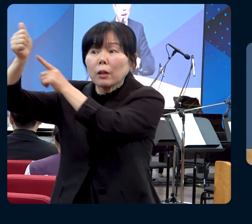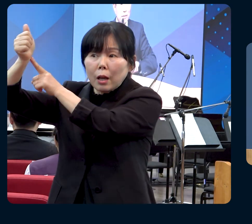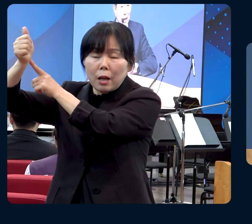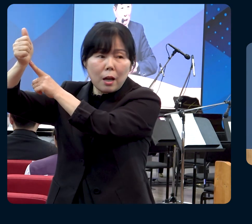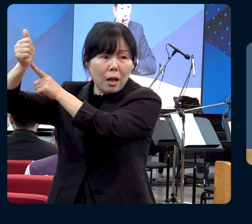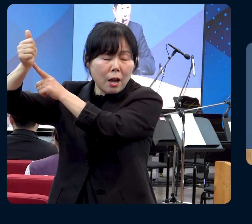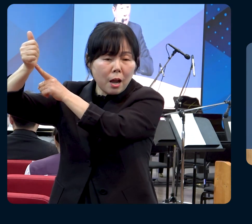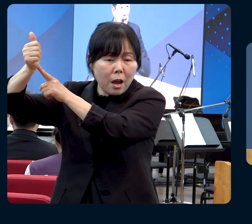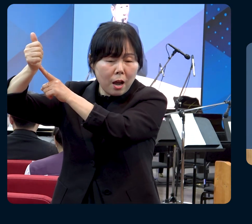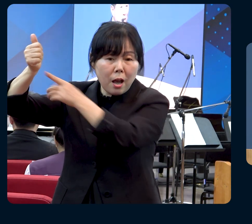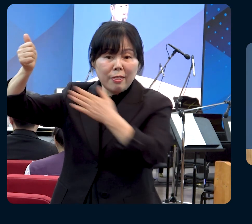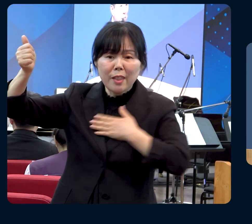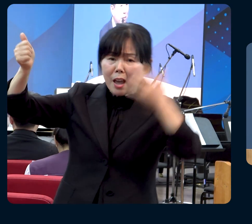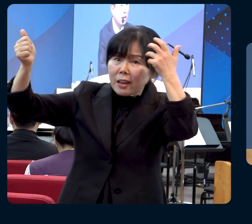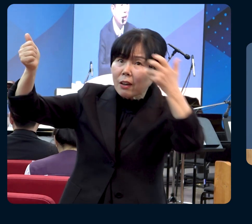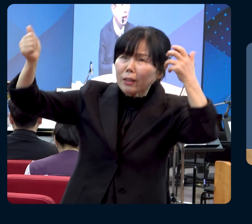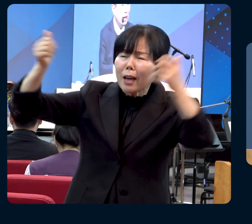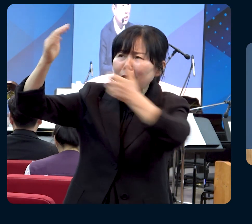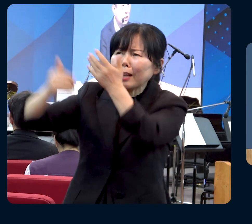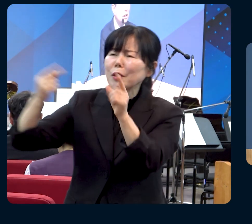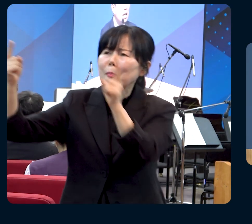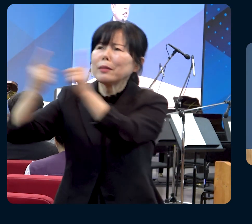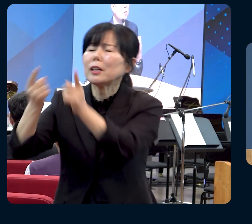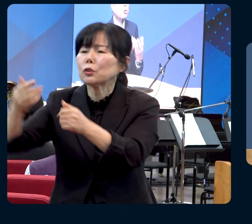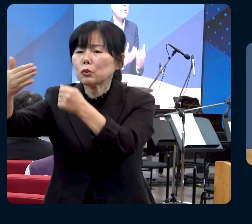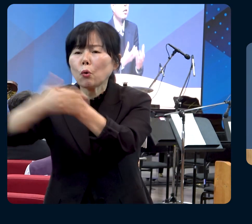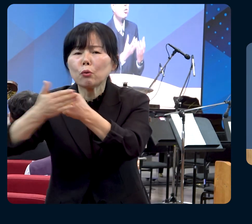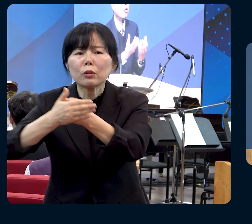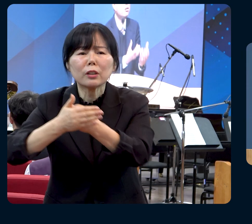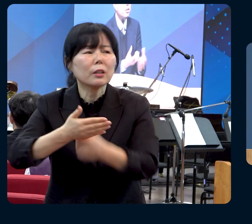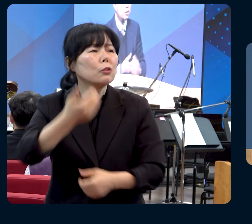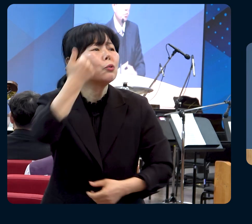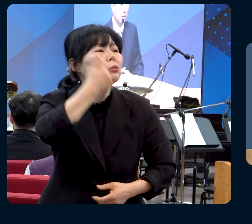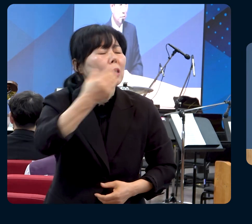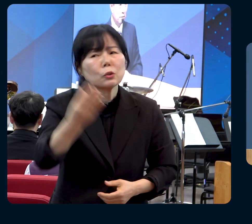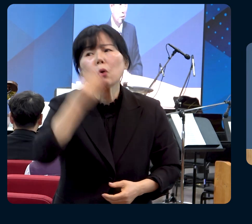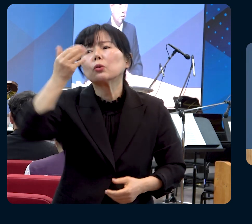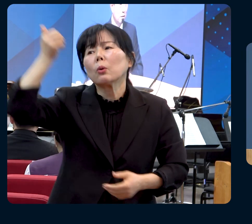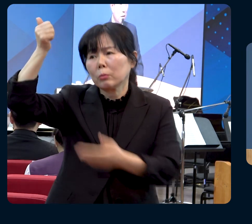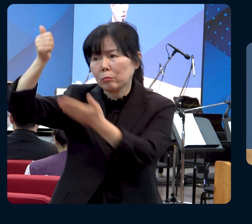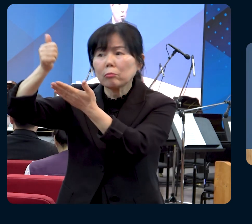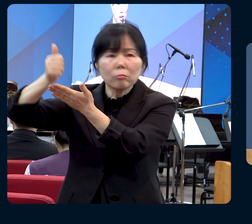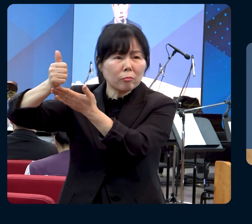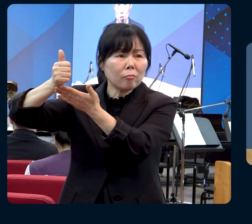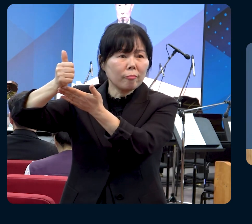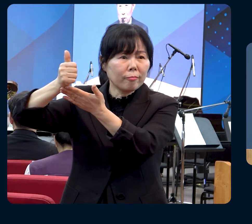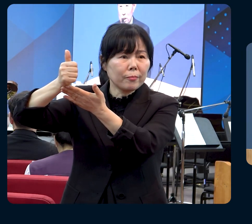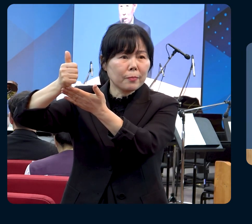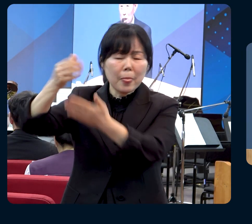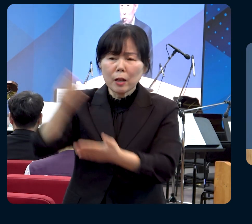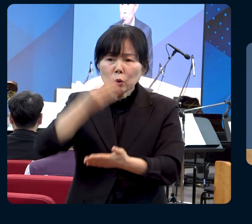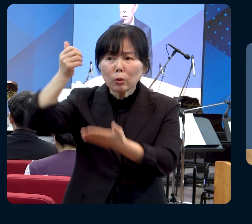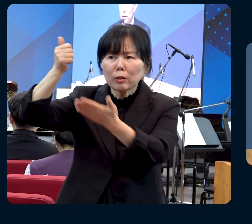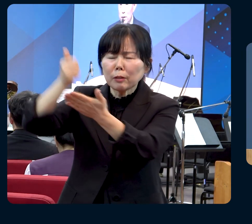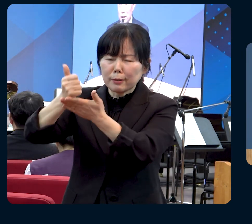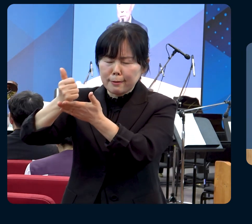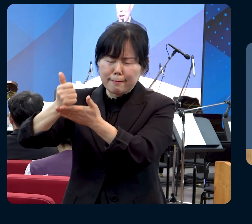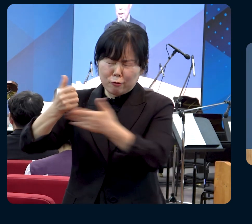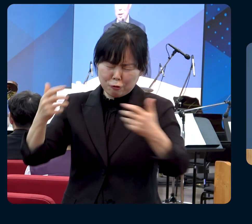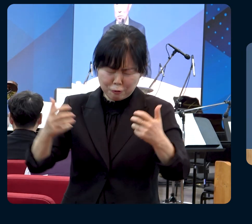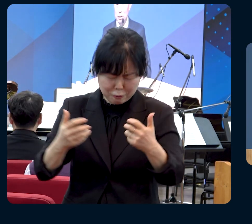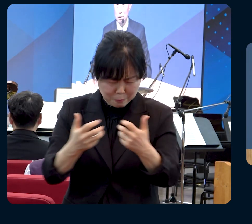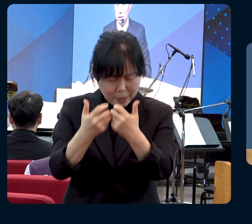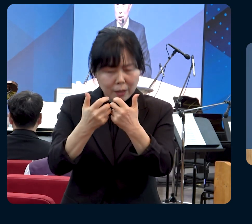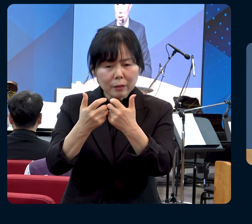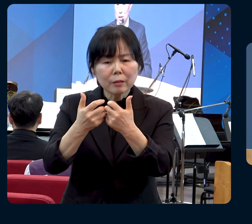하나님을 나의 영이 깊이 만나게 하시는 그 분이 바로 성령이십니다. 우리는 성령께 사로잡혀